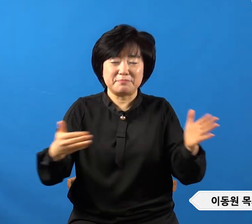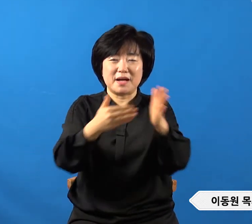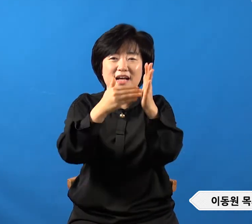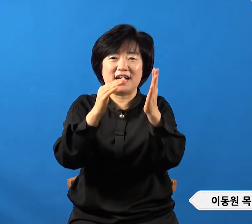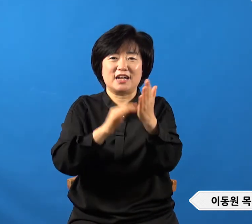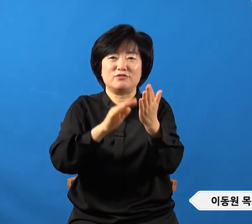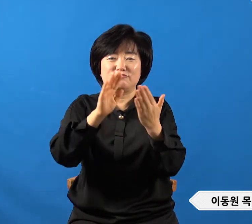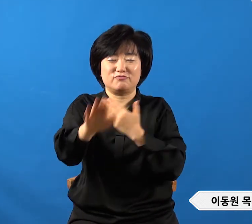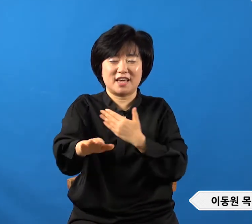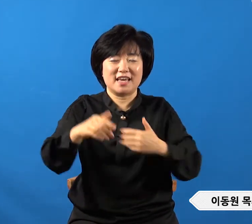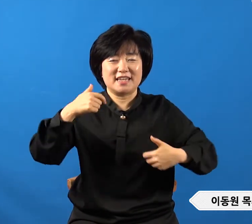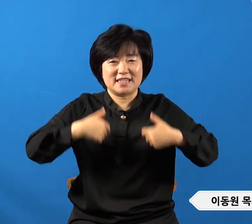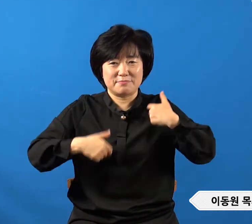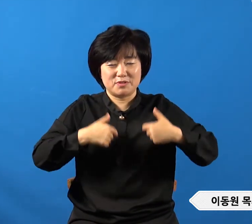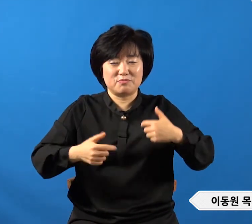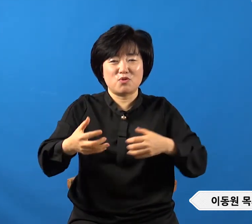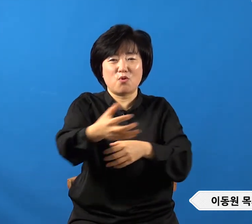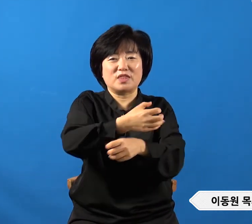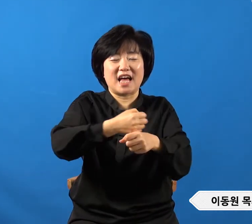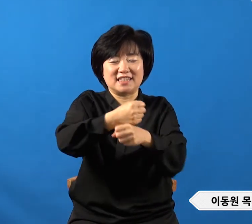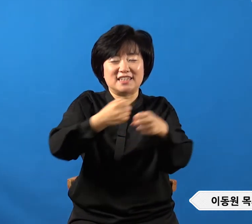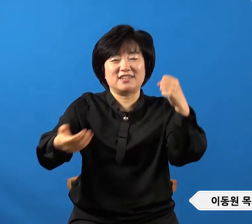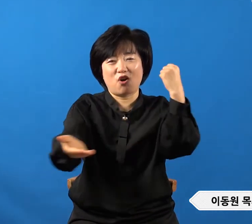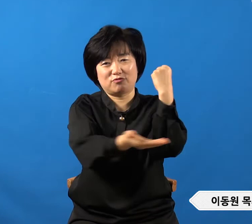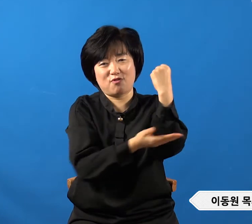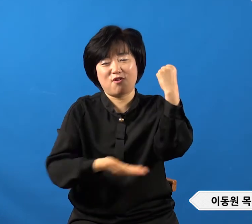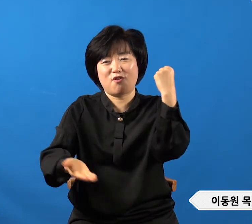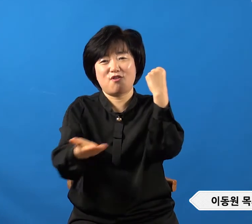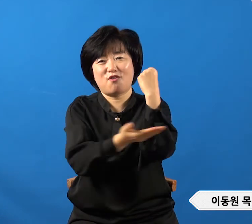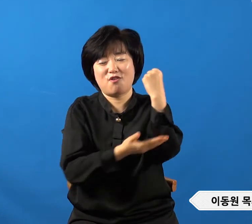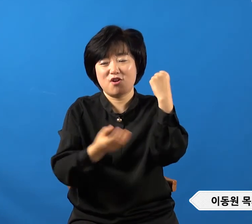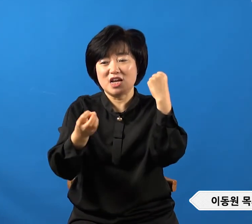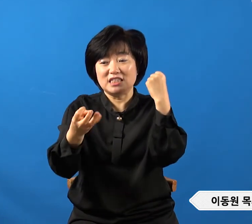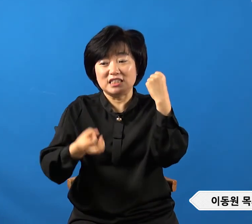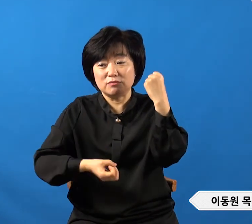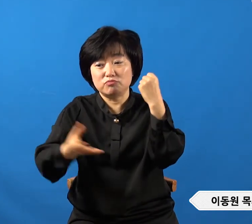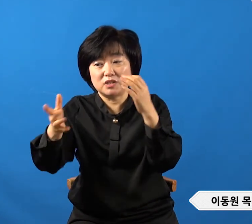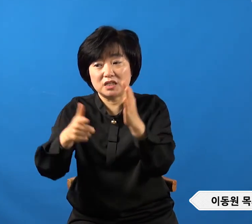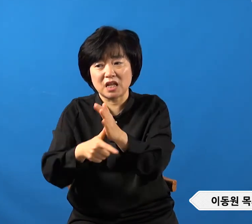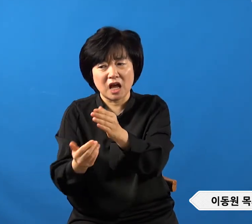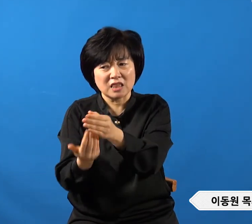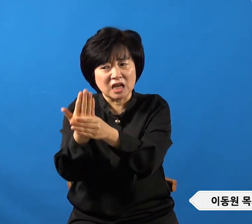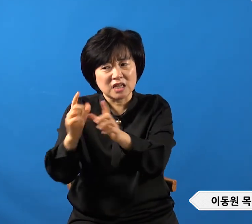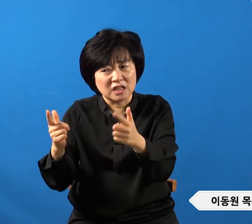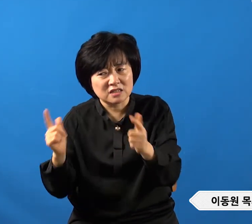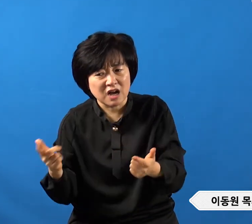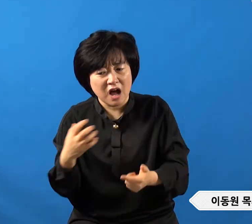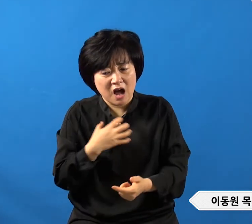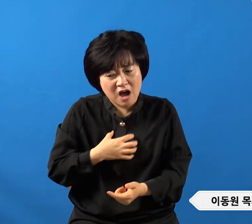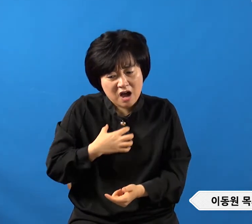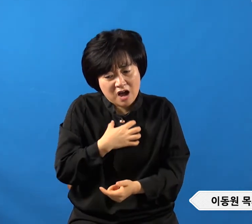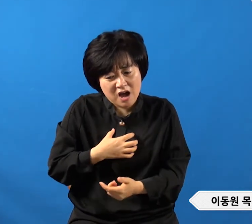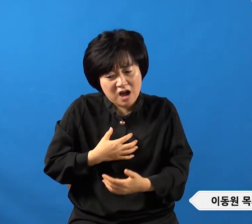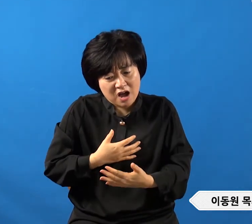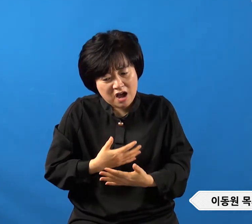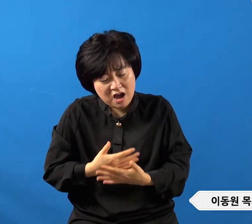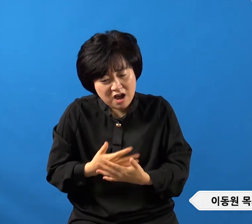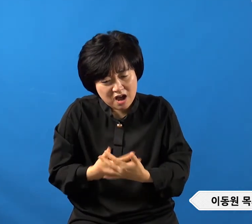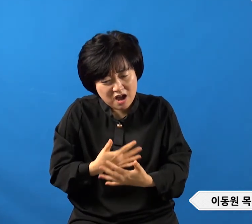때 기쁨으로 단을 거두리로다. 씨를 뿌릴 때 나지 아니할까 염려하며 심히